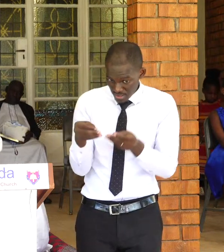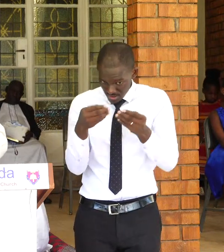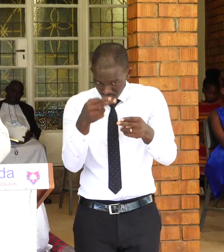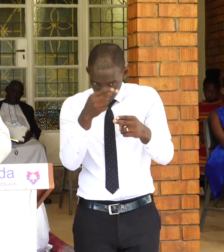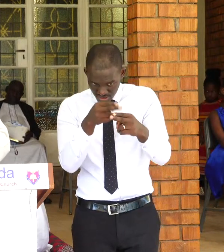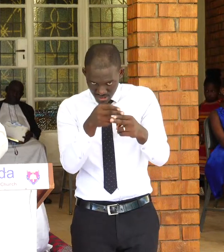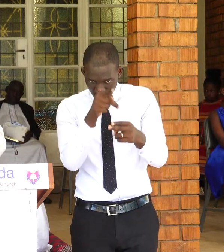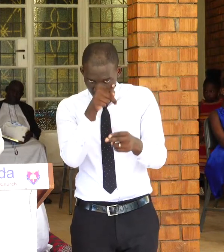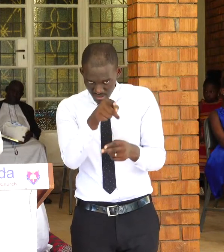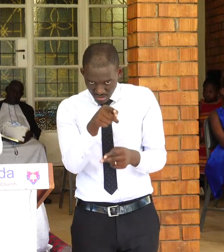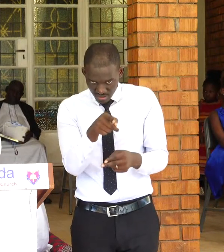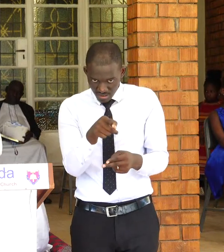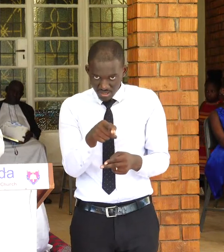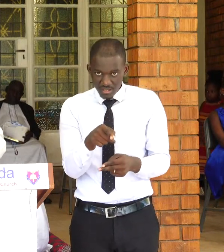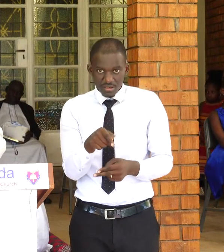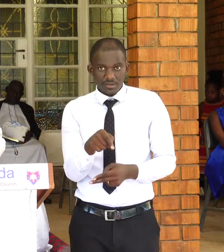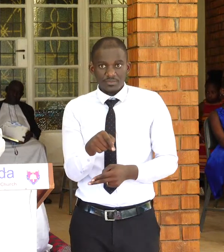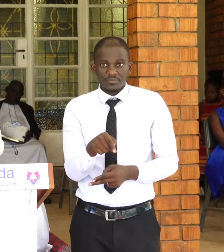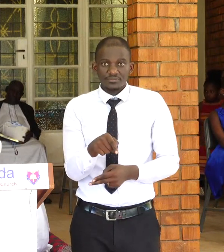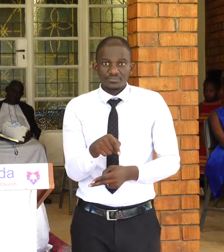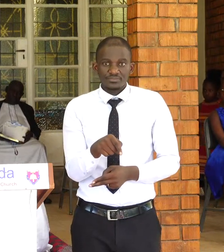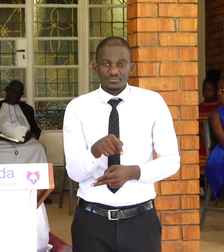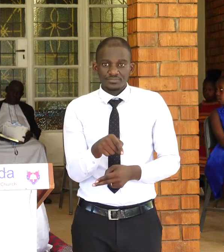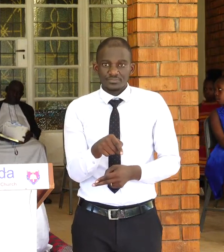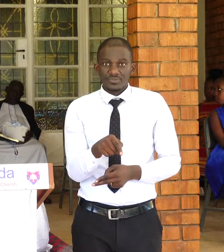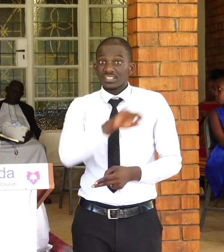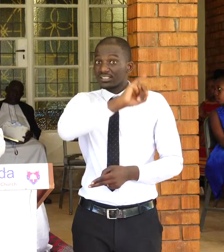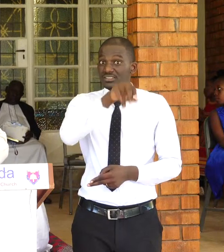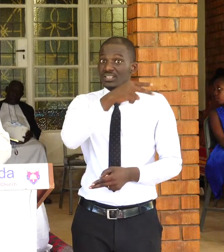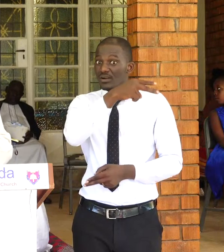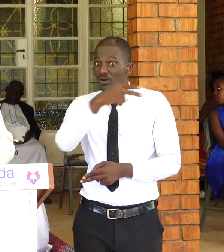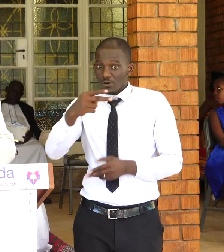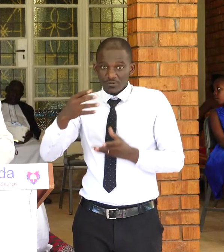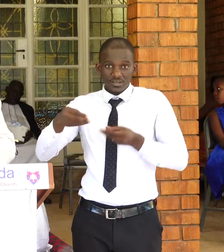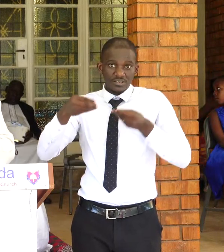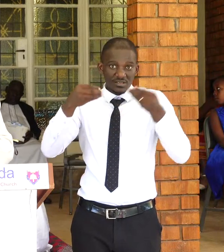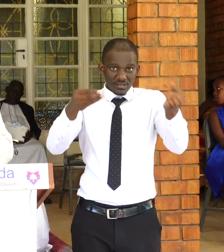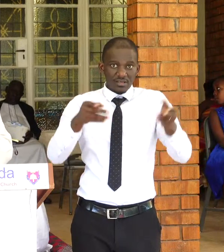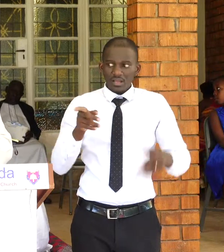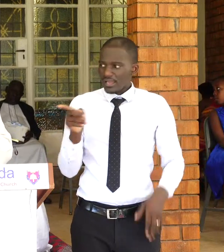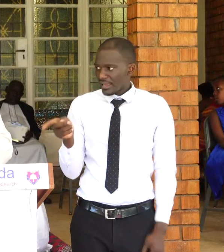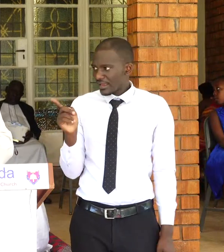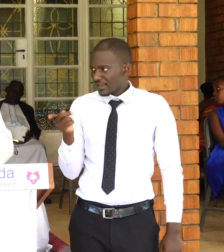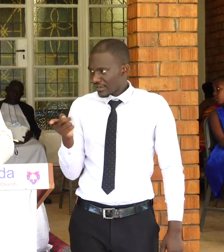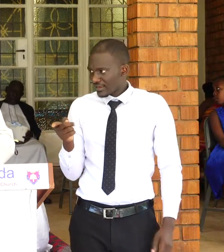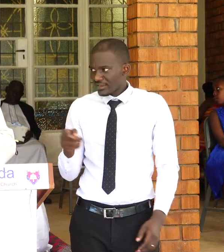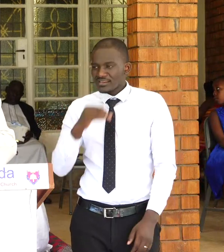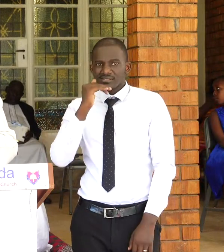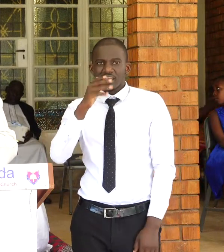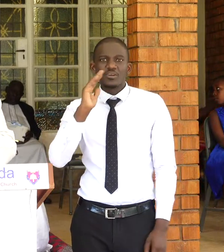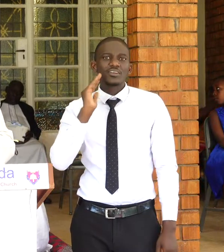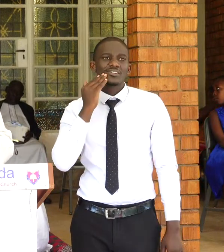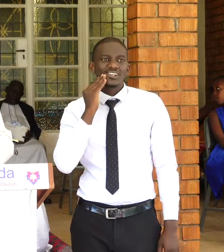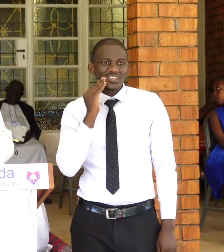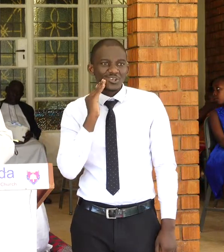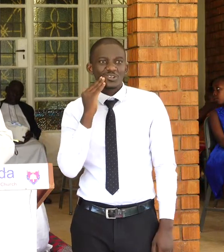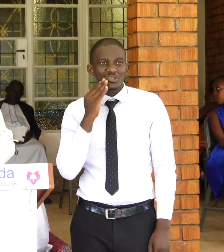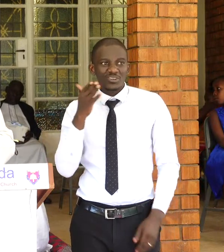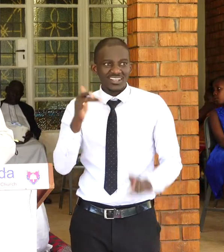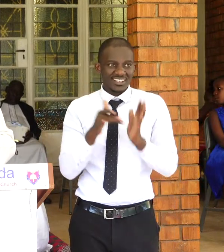ekyo erinnya lyakyo Yakuwaire. Yayogera olusoga wano, abanga olusoga mwe luli mu